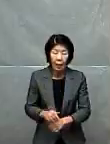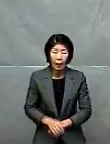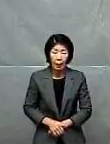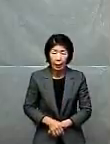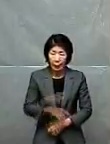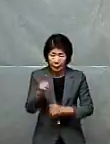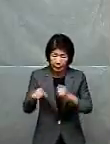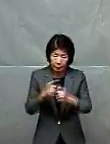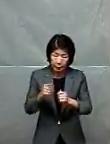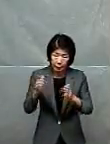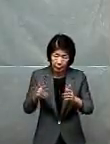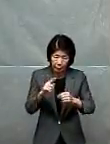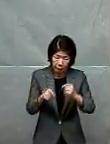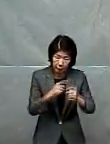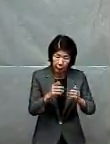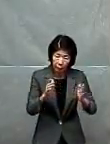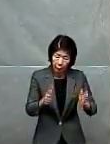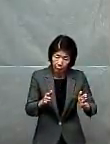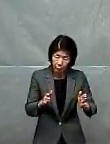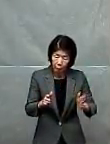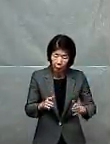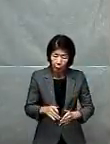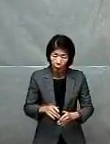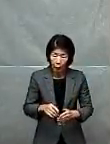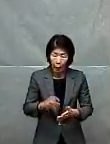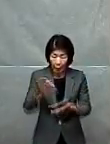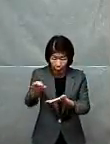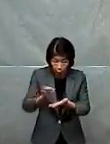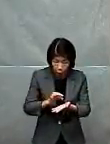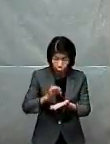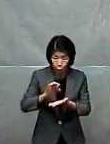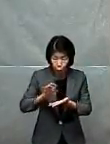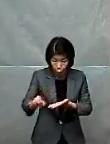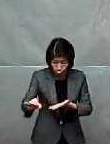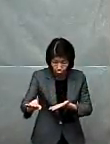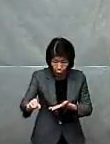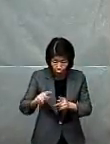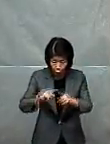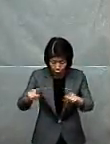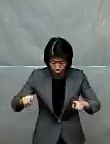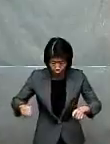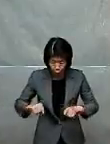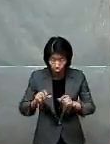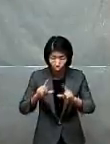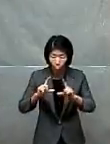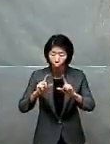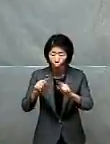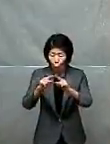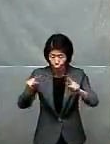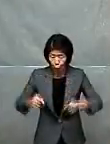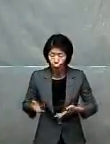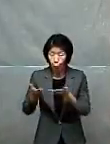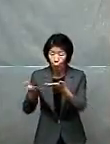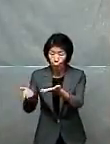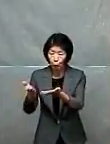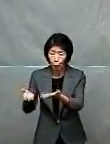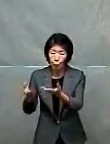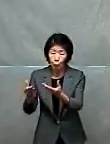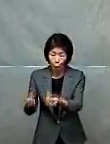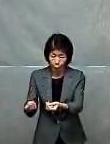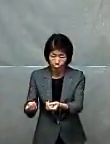1年ごとにだと思いますけど、ちゃんと収支報告書もお出ししてございますので、多